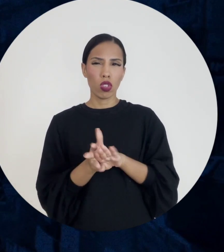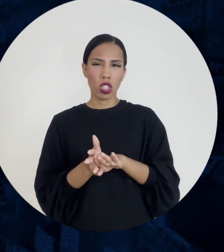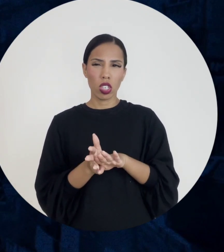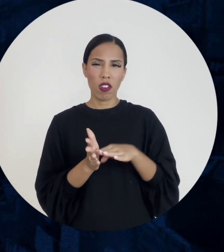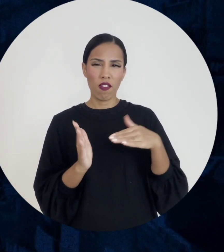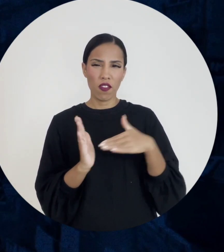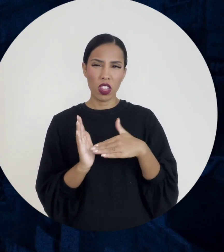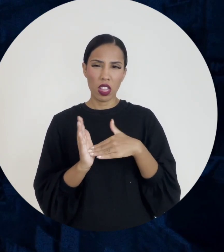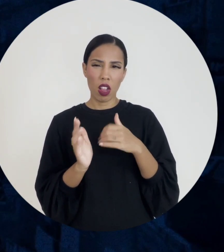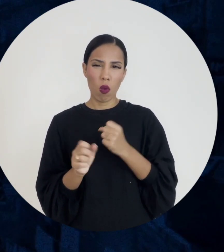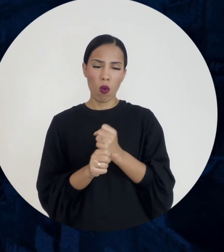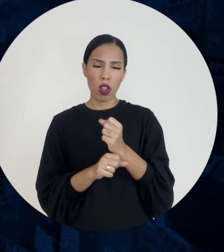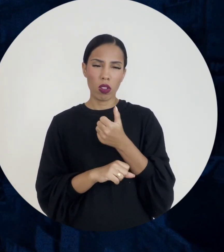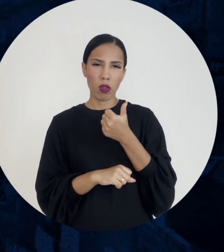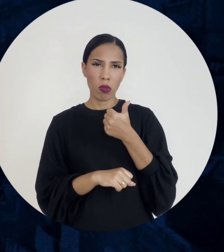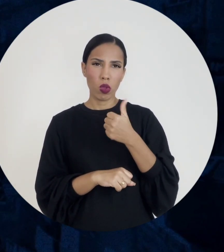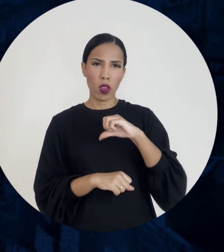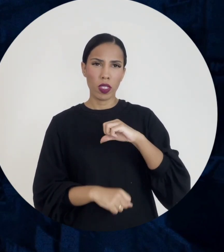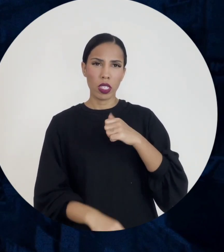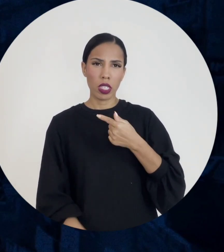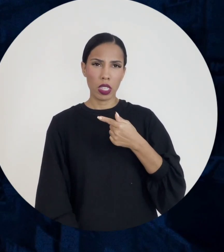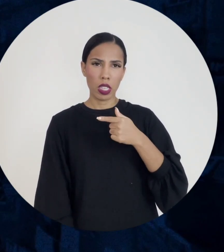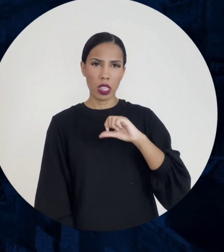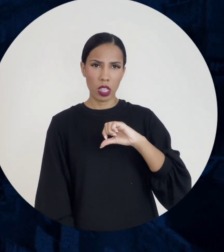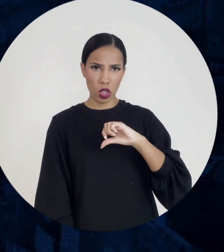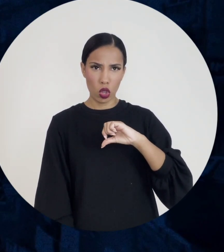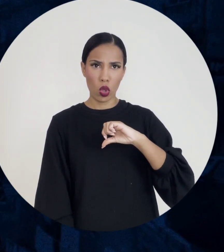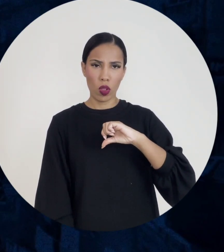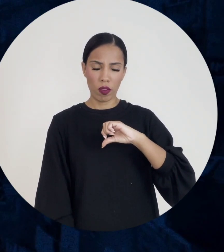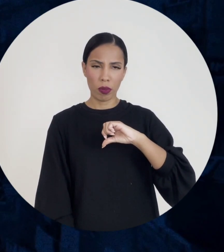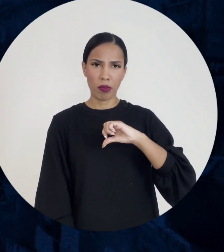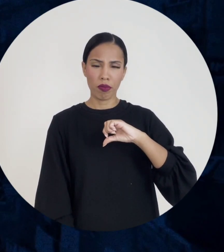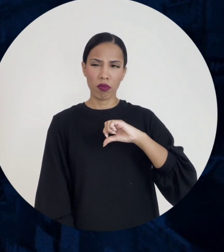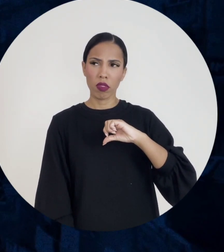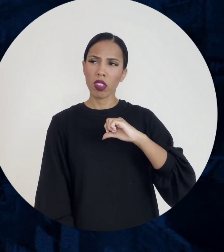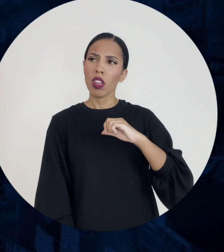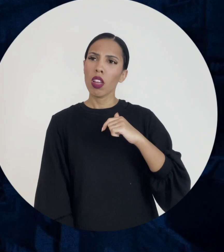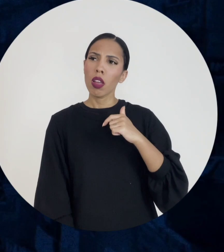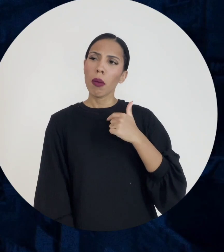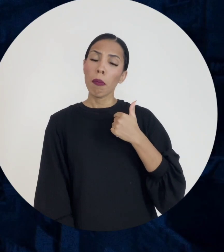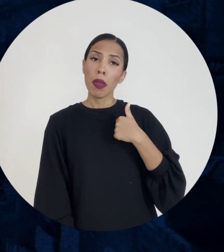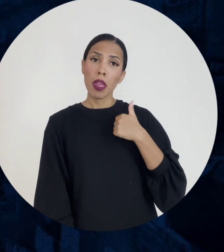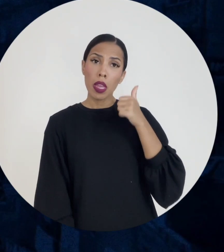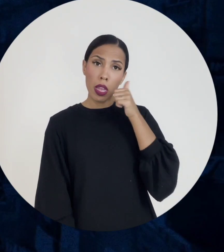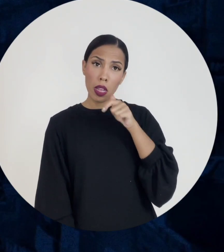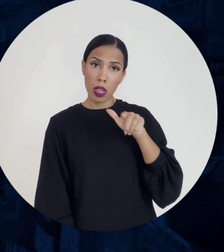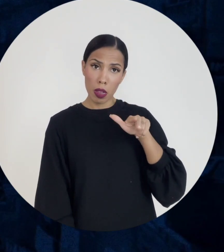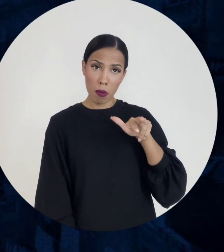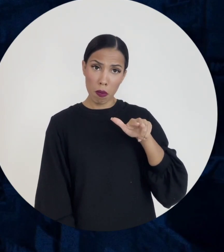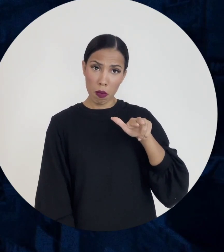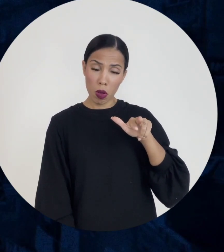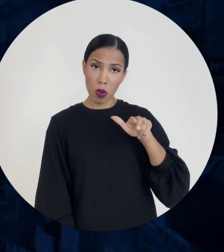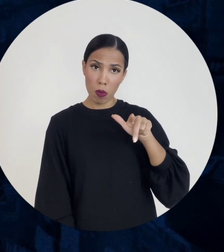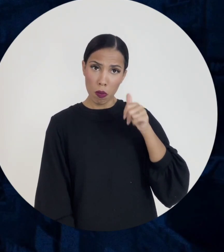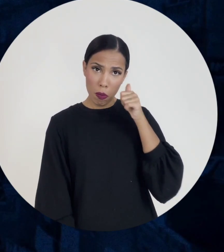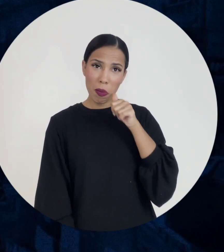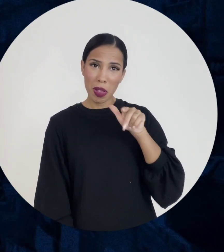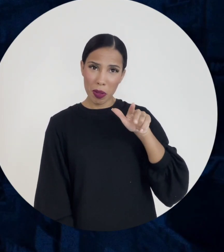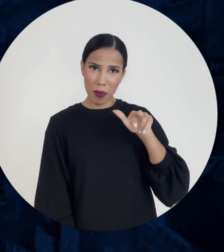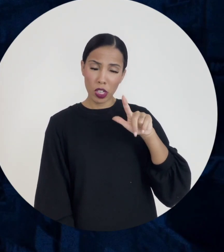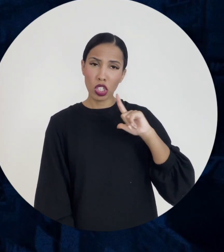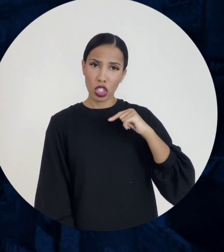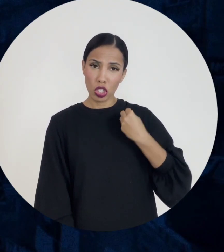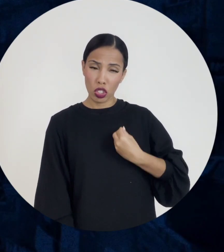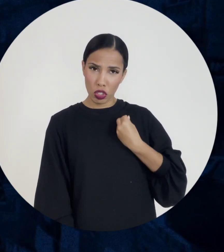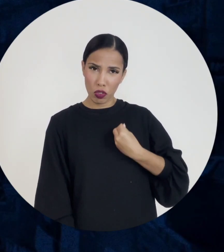Então, assim, minha irmã que era envolvida, essa que eu estou falando, que ela já faleceu, ela era envolvida, que